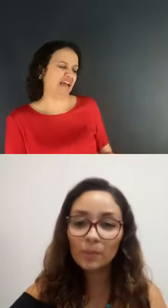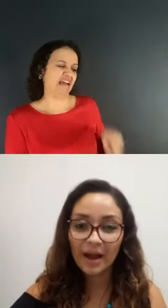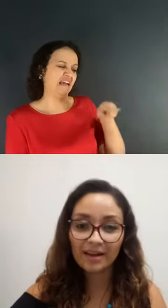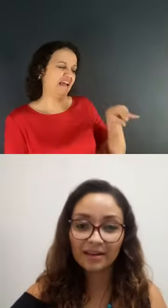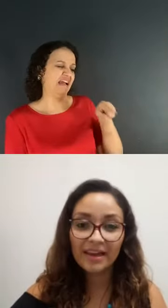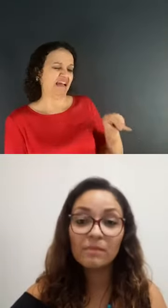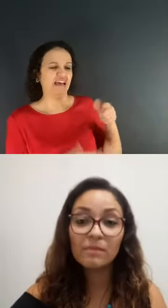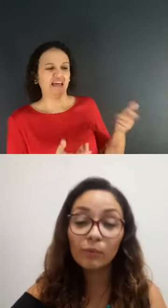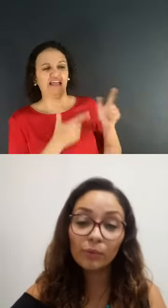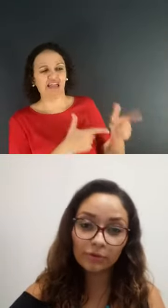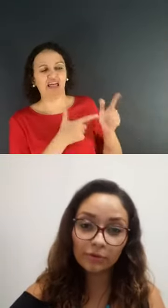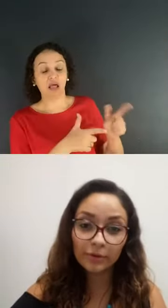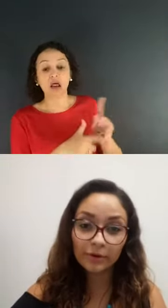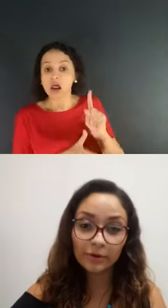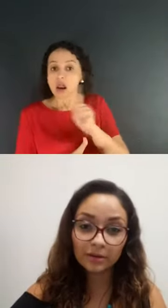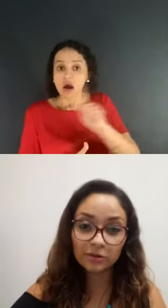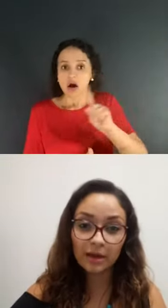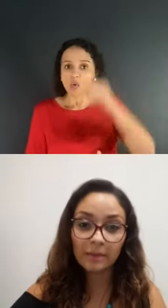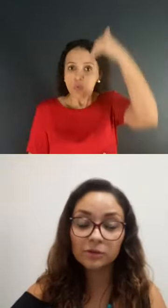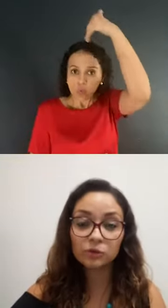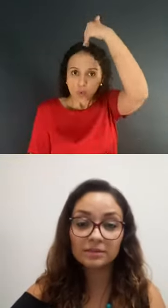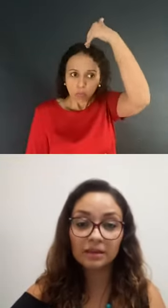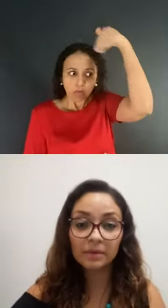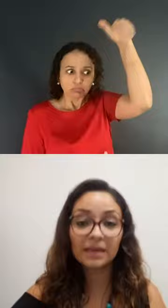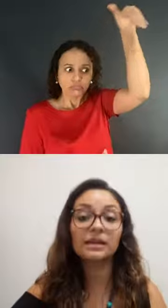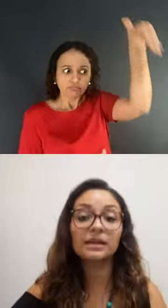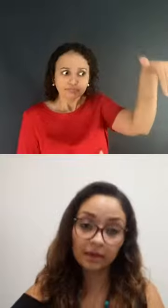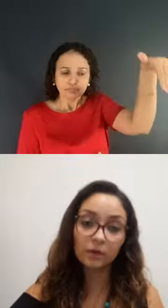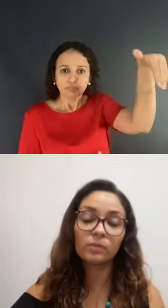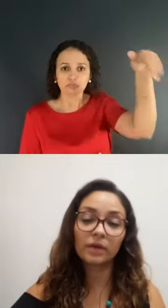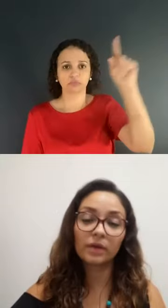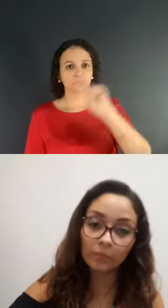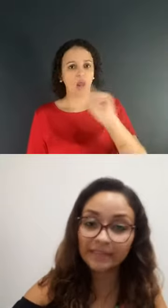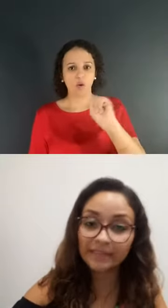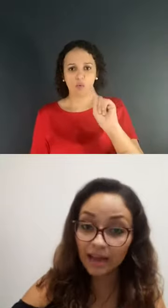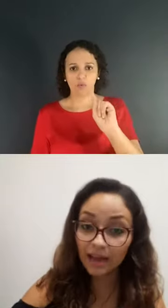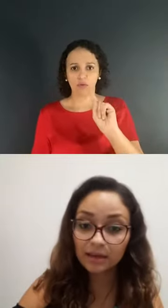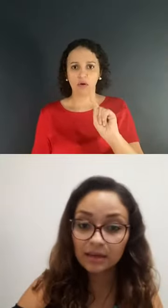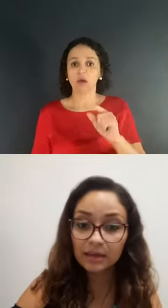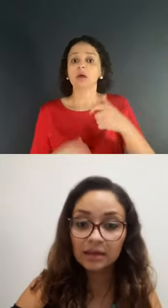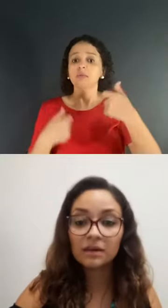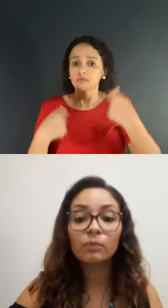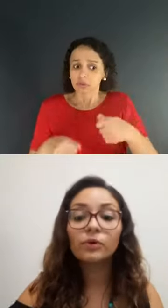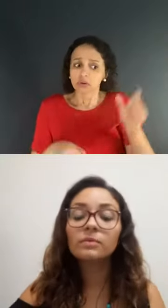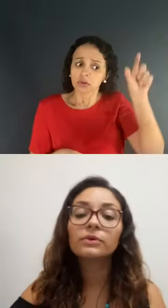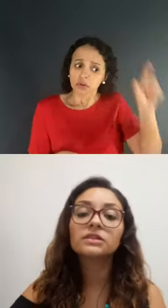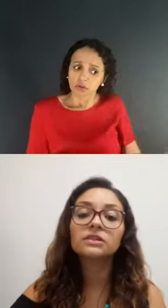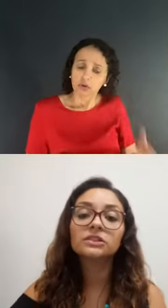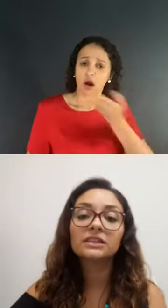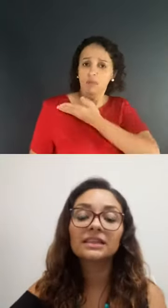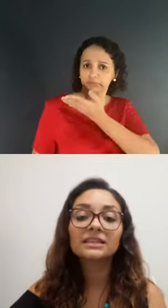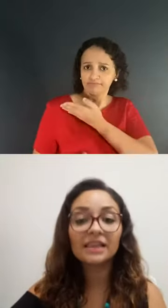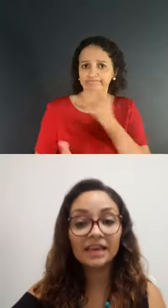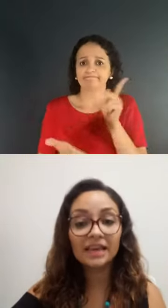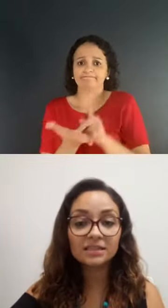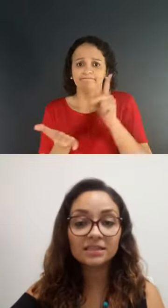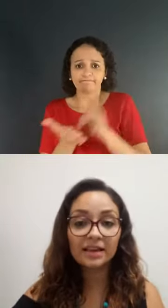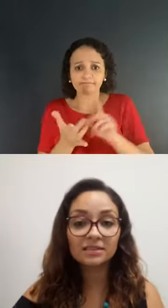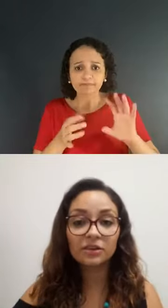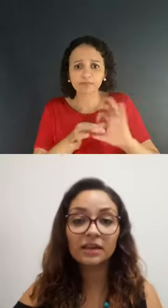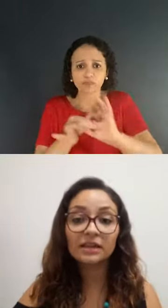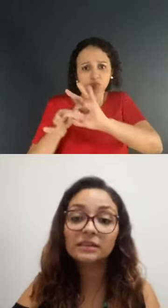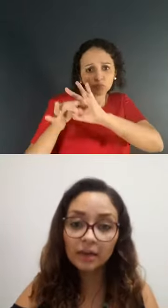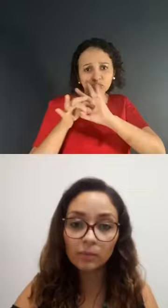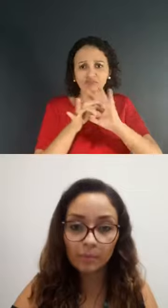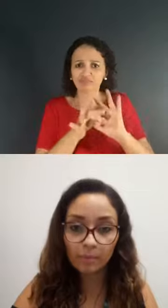nunca culpar. É muito importante a pessoa saber que ela tem com quem contar, muito importante ela ter a